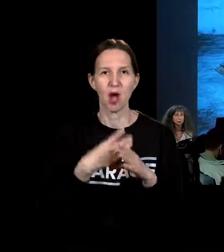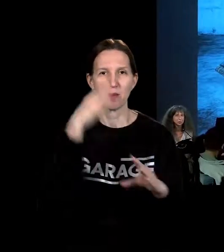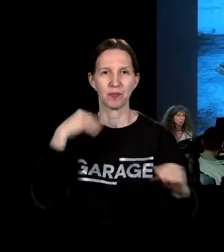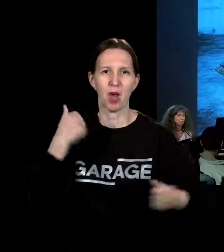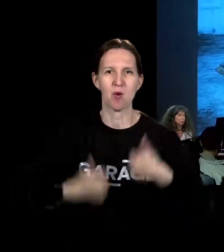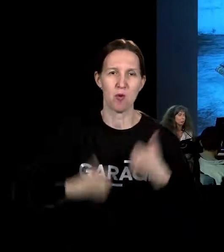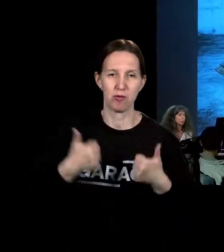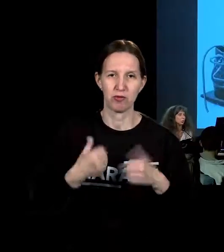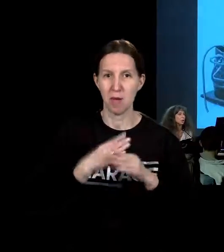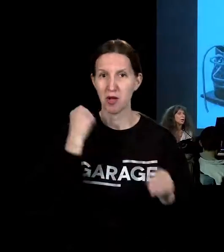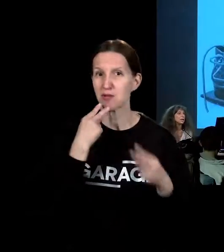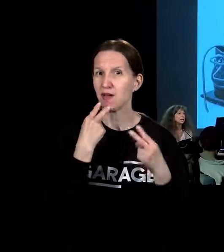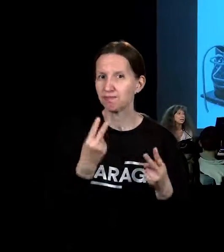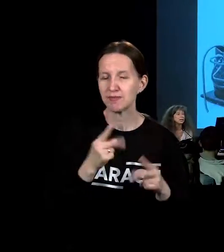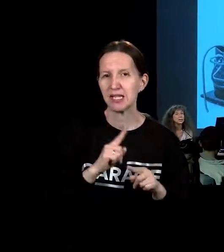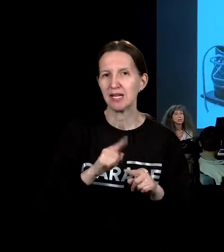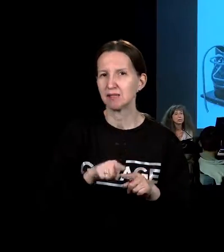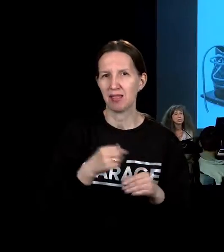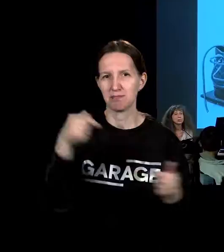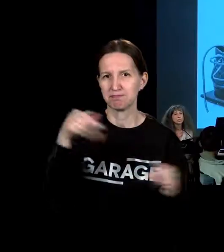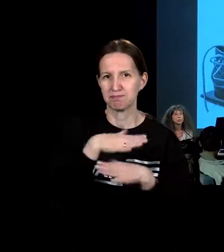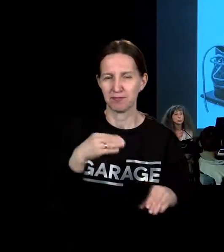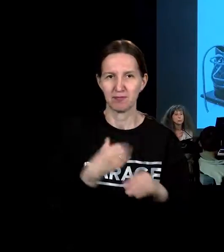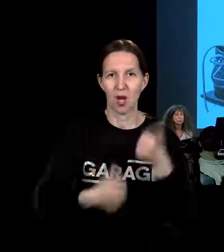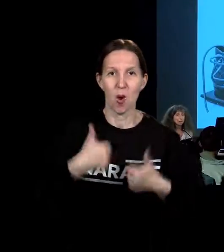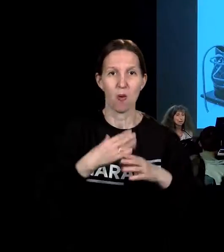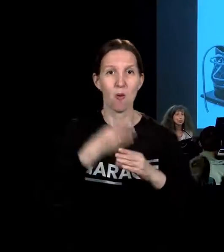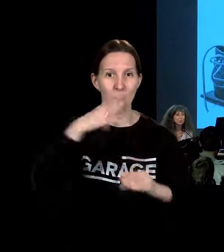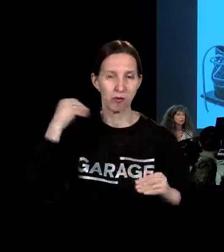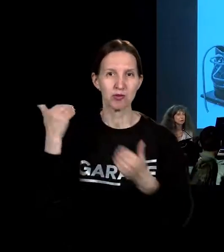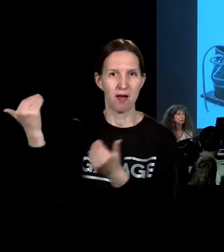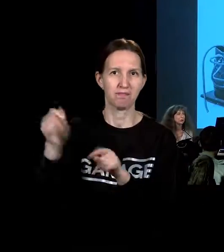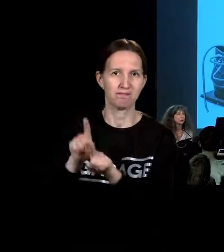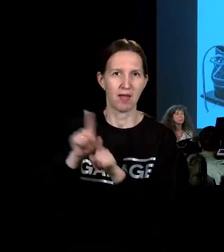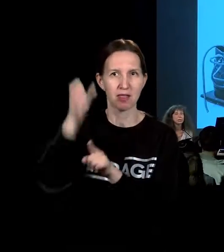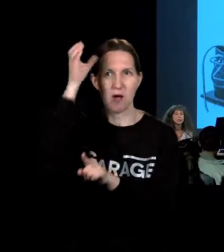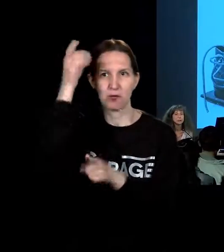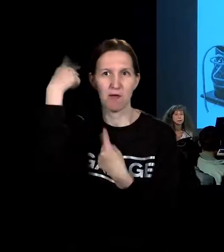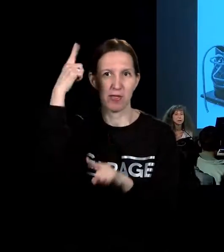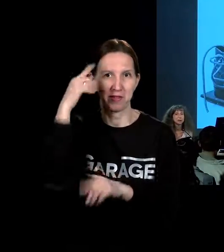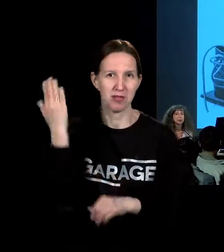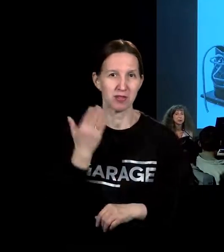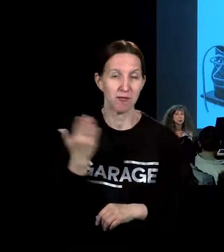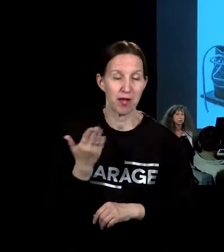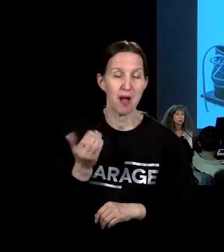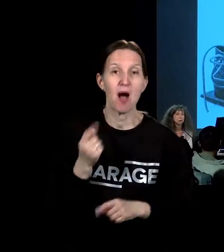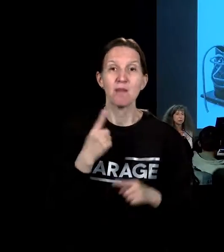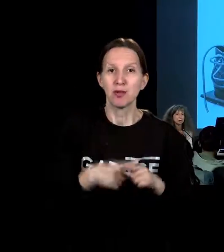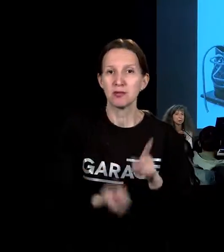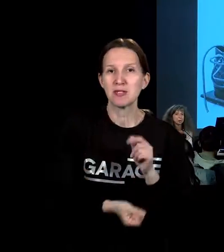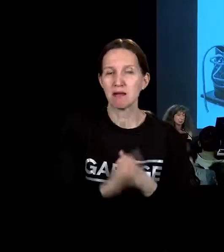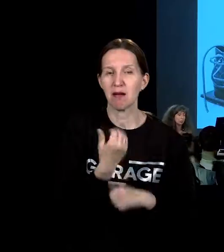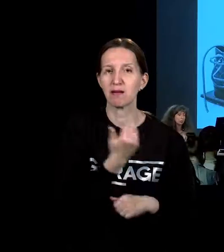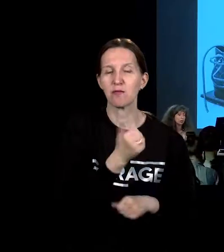научно-фантастического фильма, чем, собственно, из гонок. И возникает одно из первых его предметов изобретения – магнитные ботинки. Это предмет,